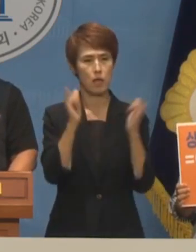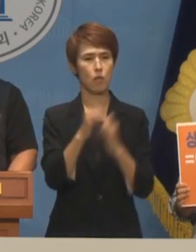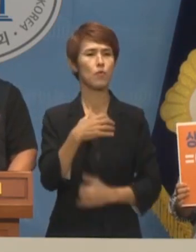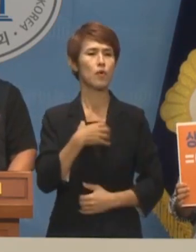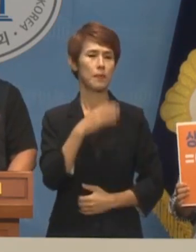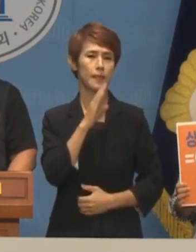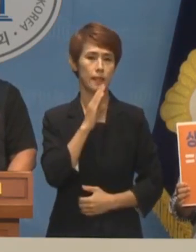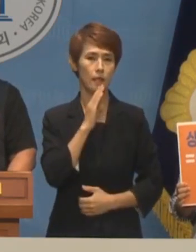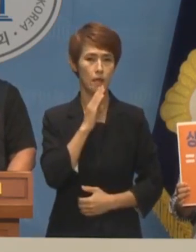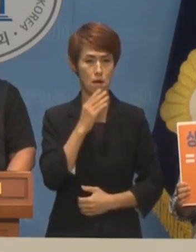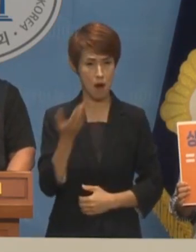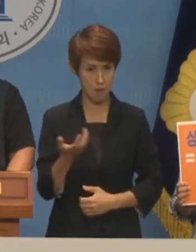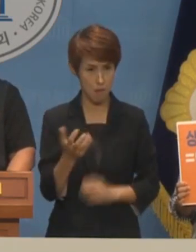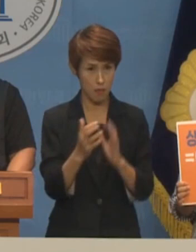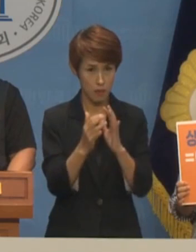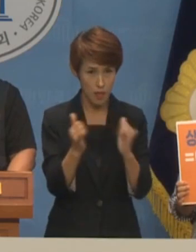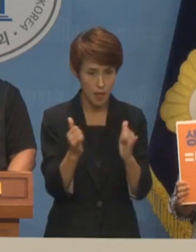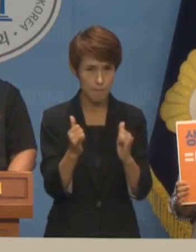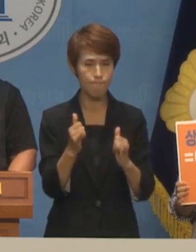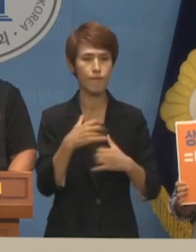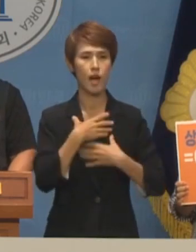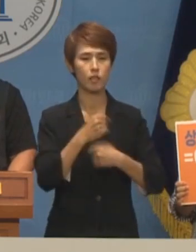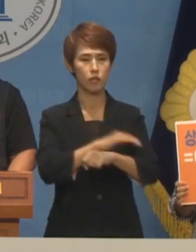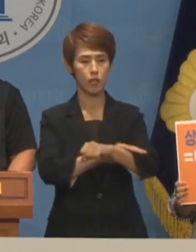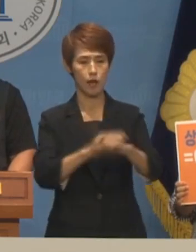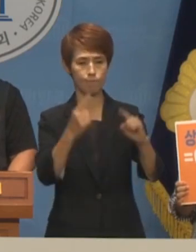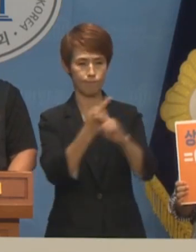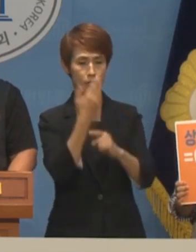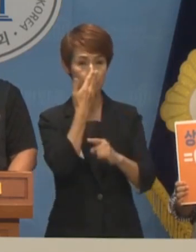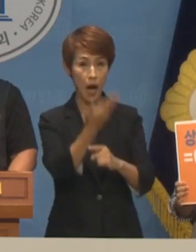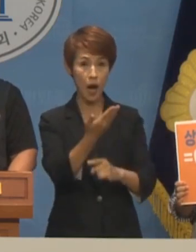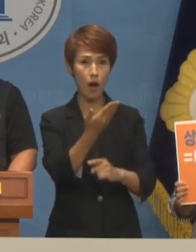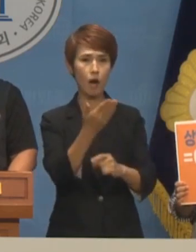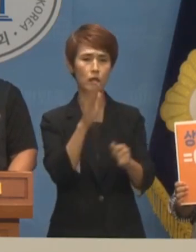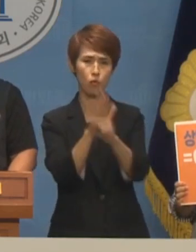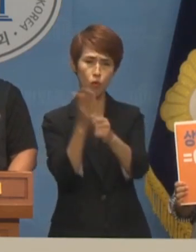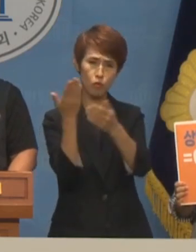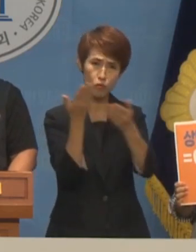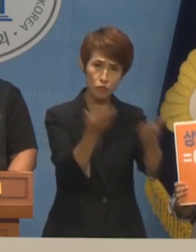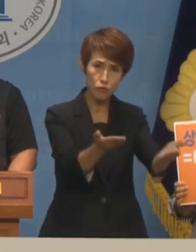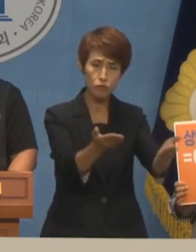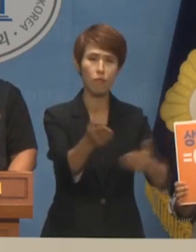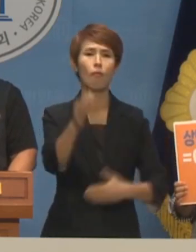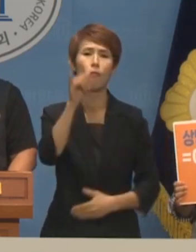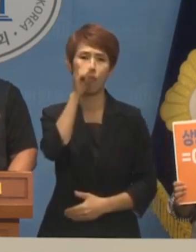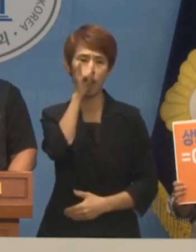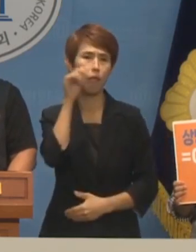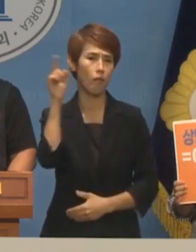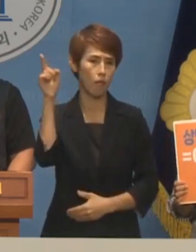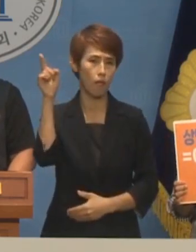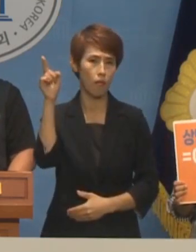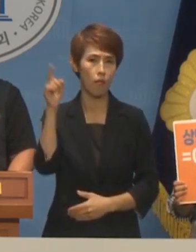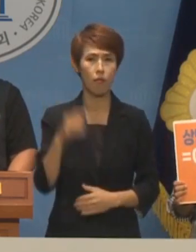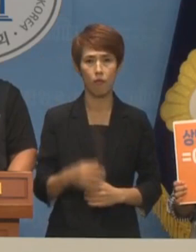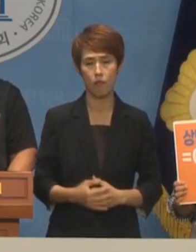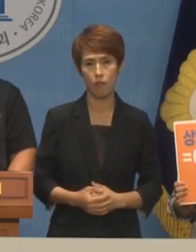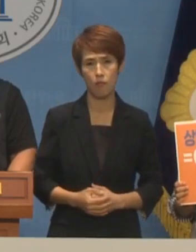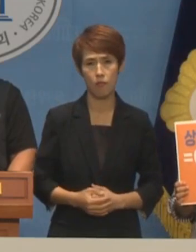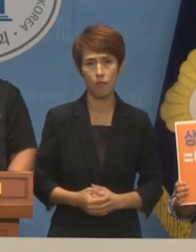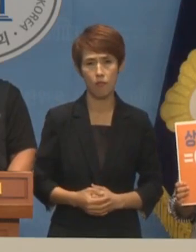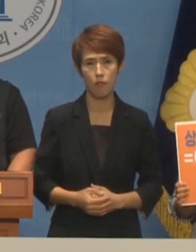간주하여 아픈 노동자가 안정적으로 치료받을 수 있게 일정 부분 소득을 보장하는 상병급여